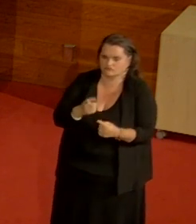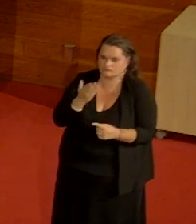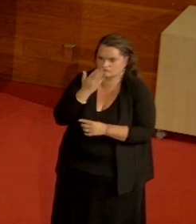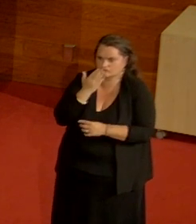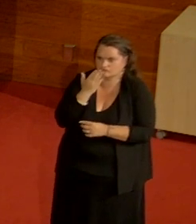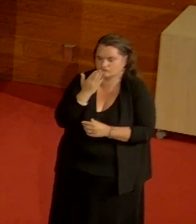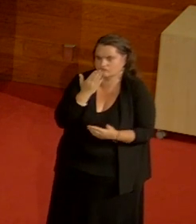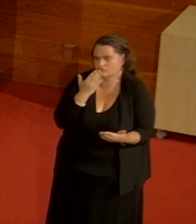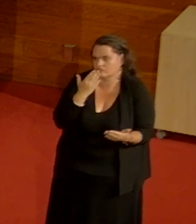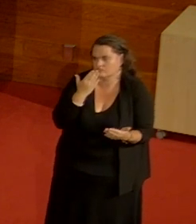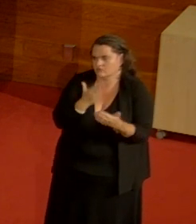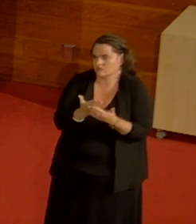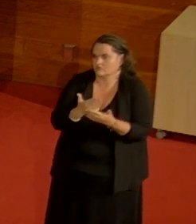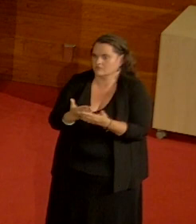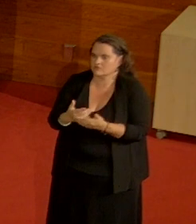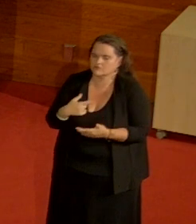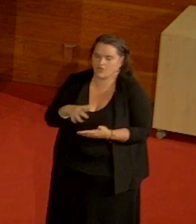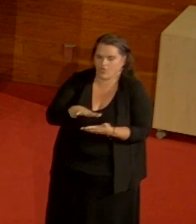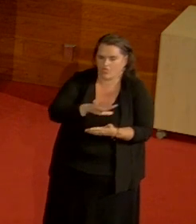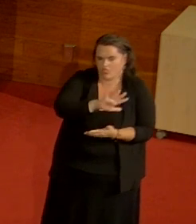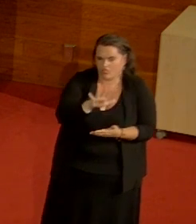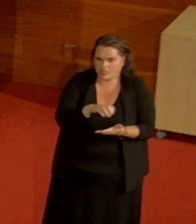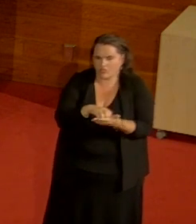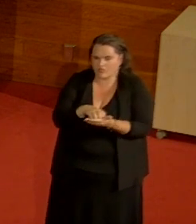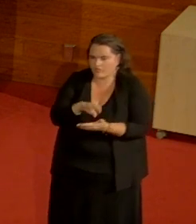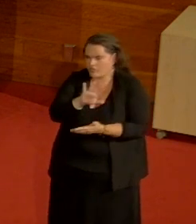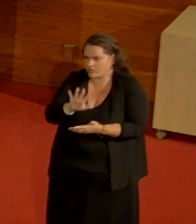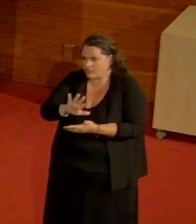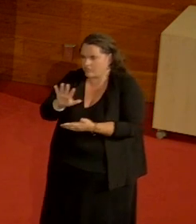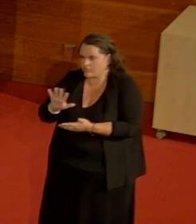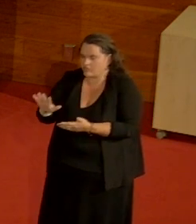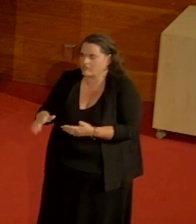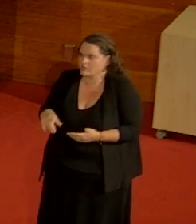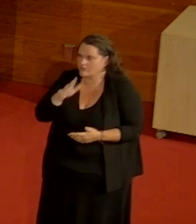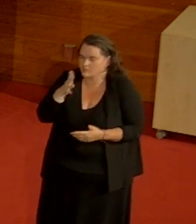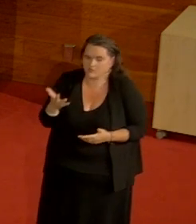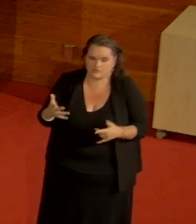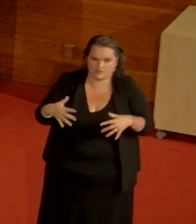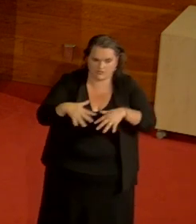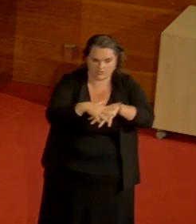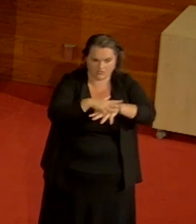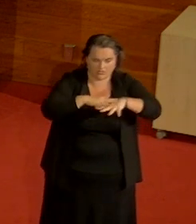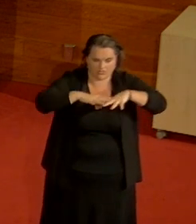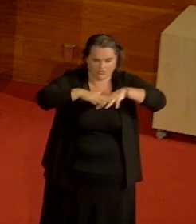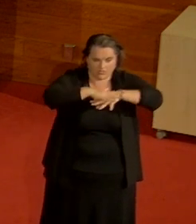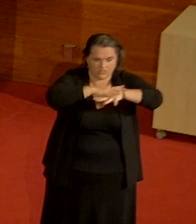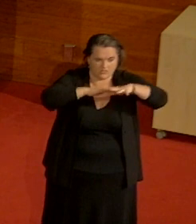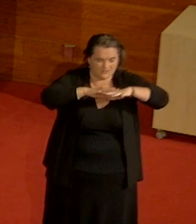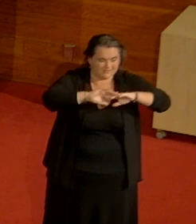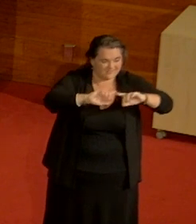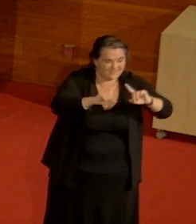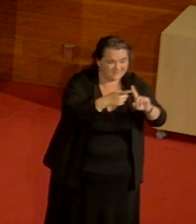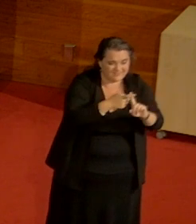Ah incierto porque el riesgo de ese de esa maraña de no saber